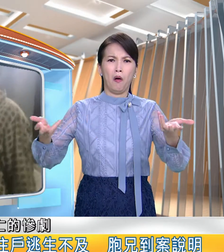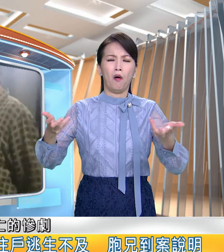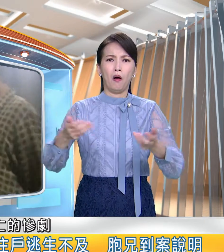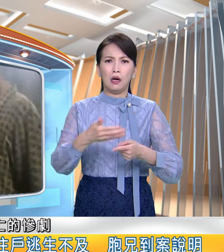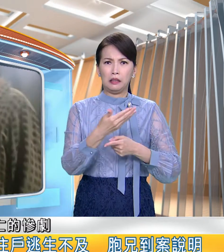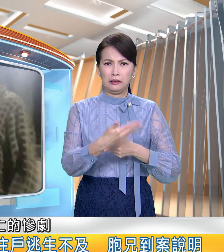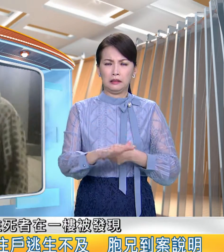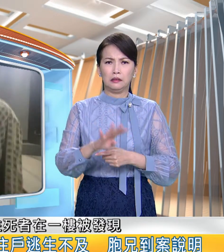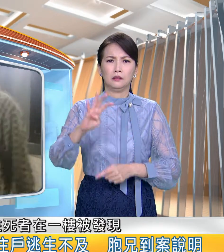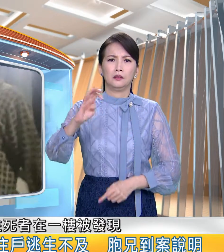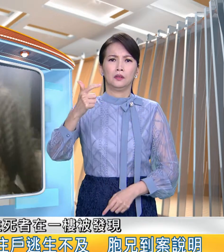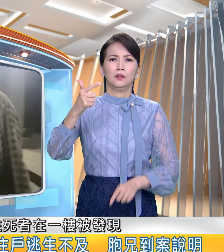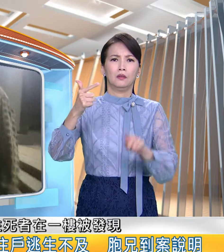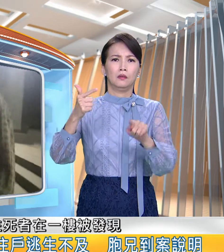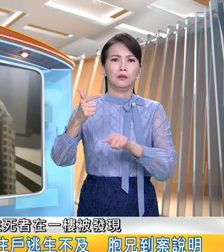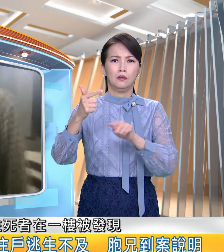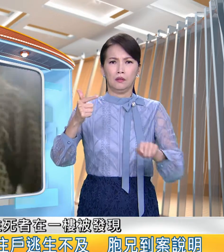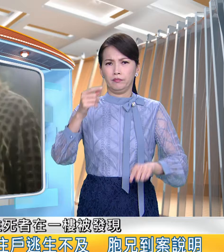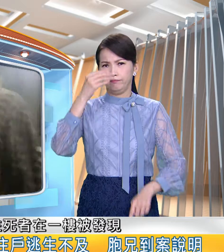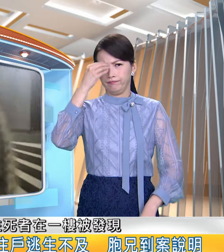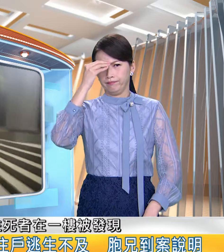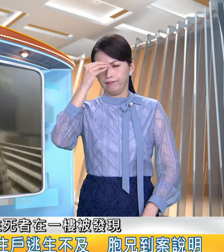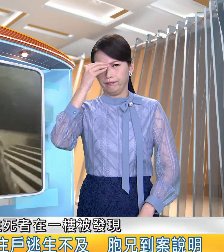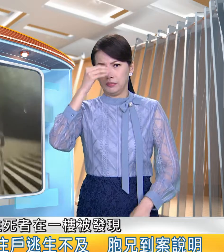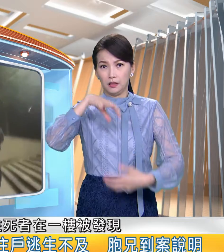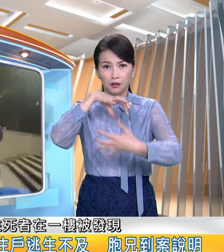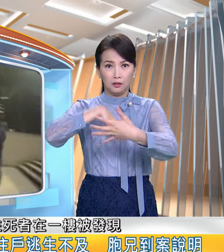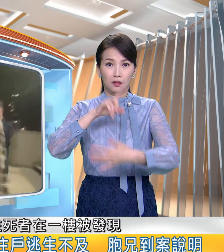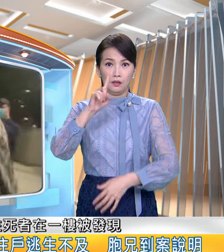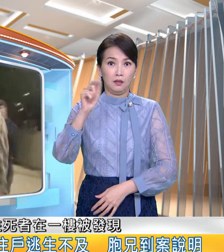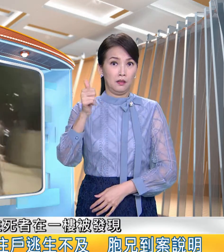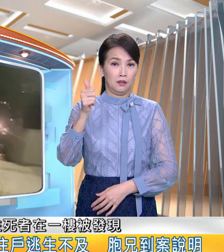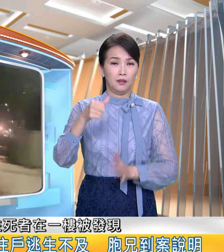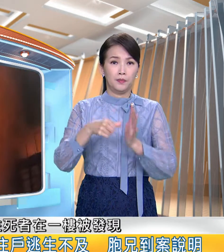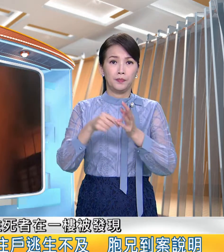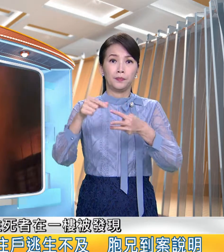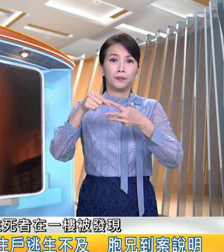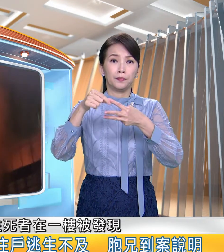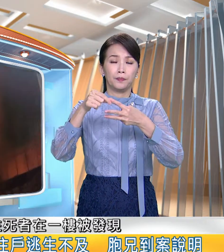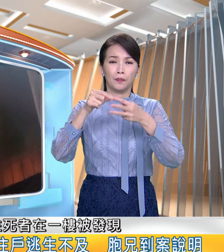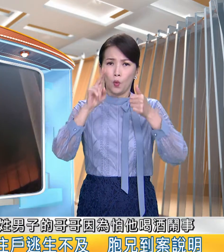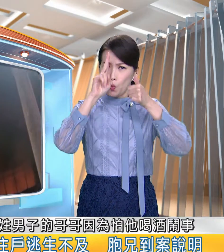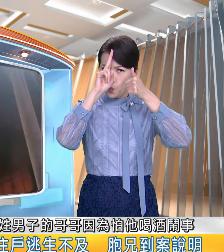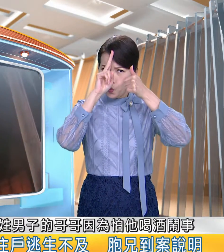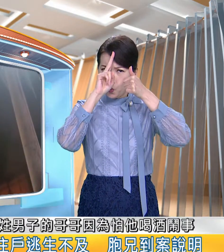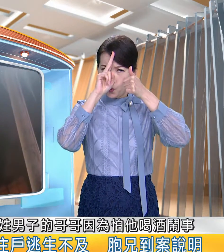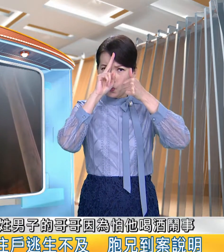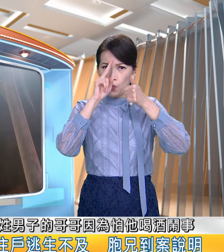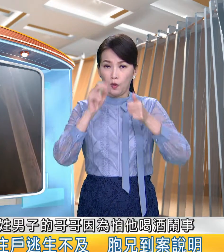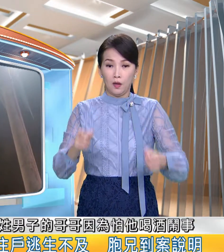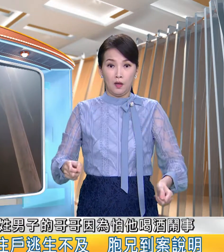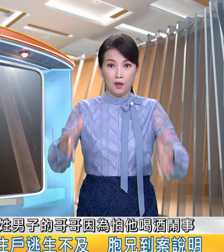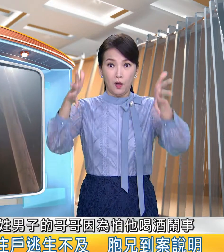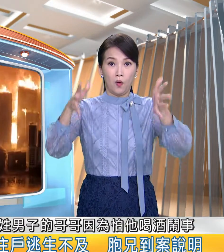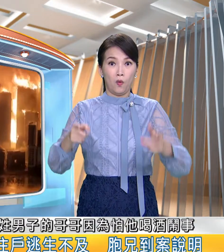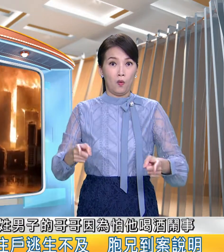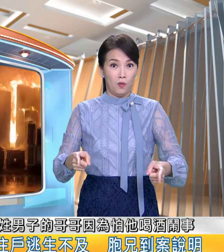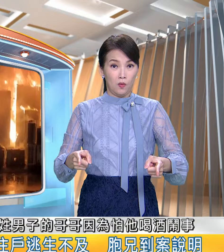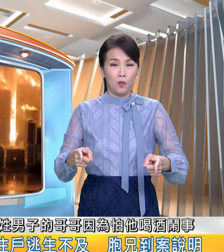剧。其中一名许姓死者在一楼被发现。日前传出是许姓男